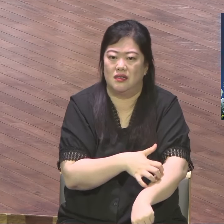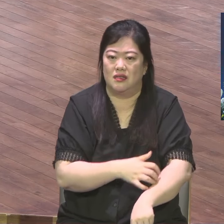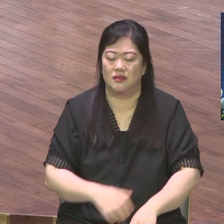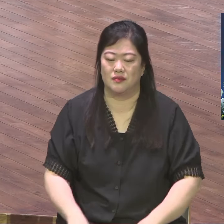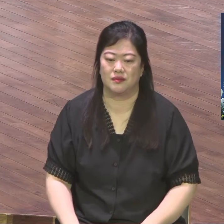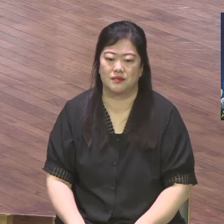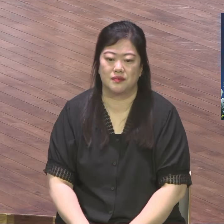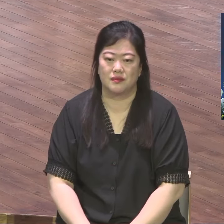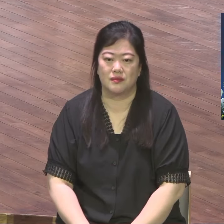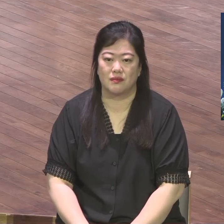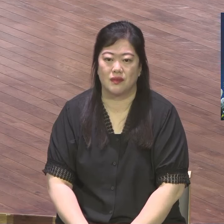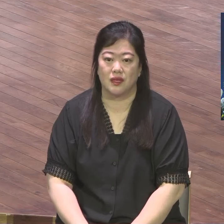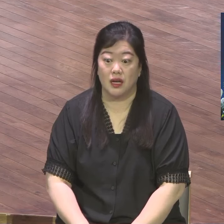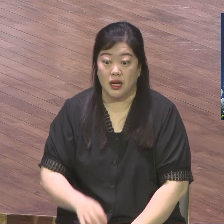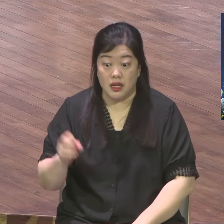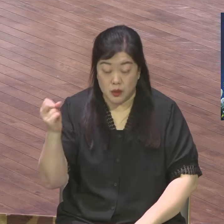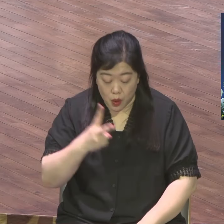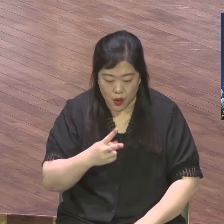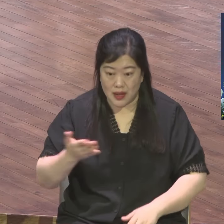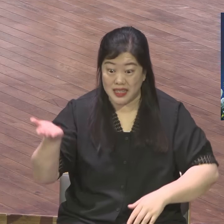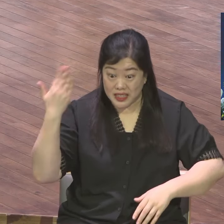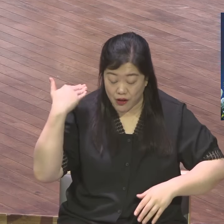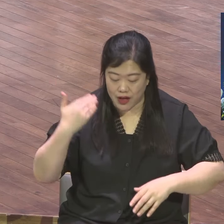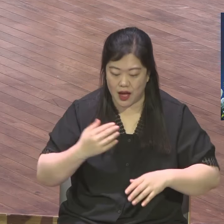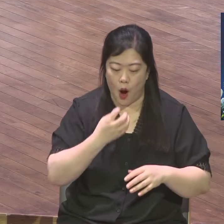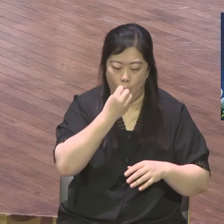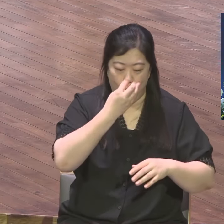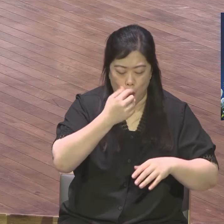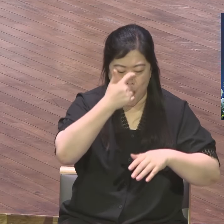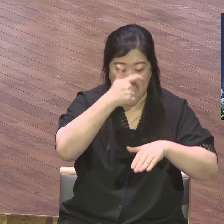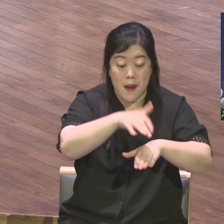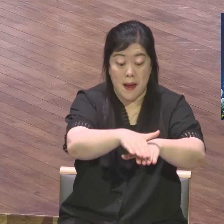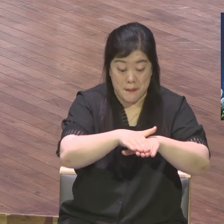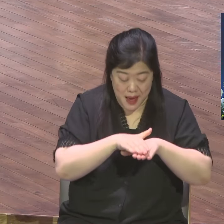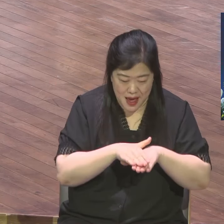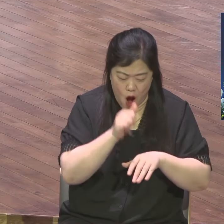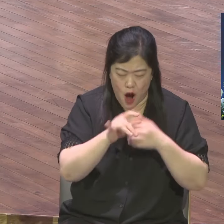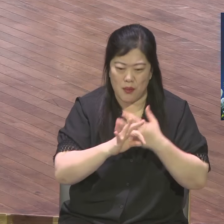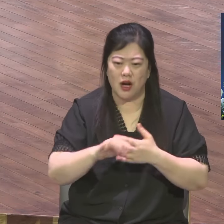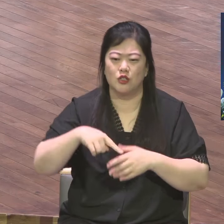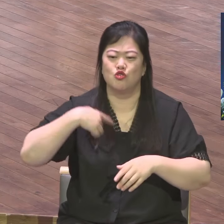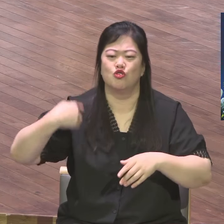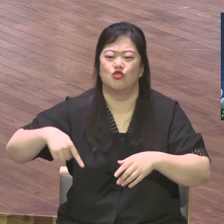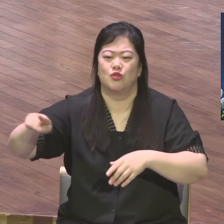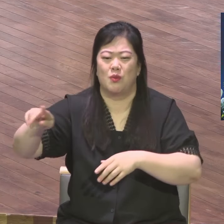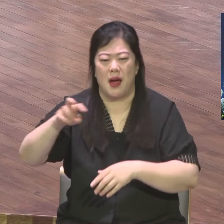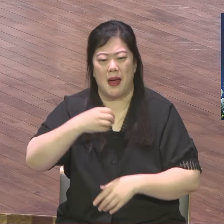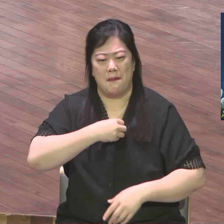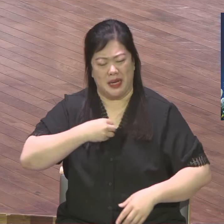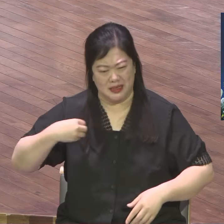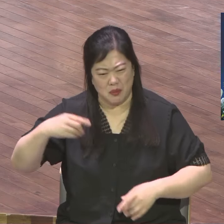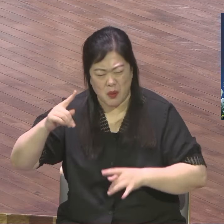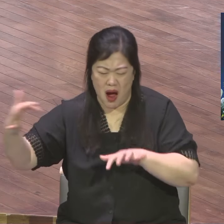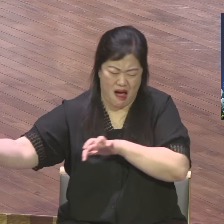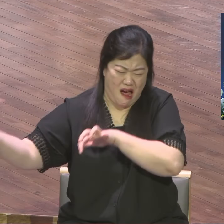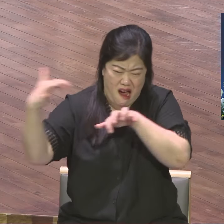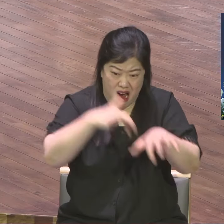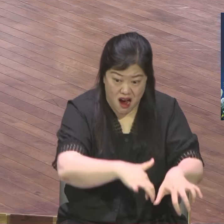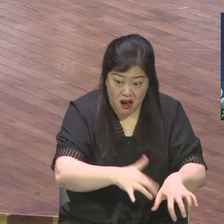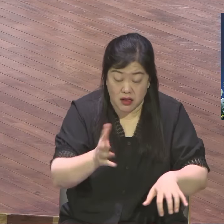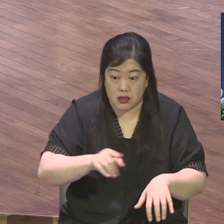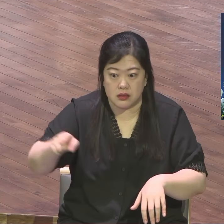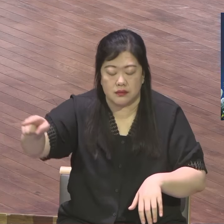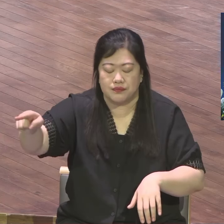많이 왔는데 못 와요. 못 옵니다. 왜 못 오냐 그러니까 비자 안 내줘요. 홍콩은 비자 받아야